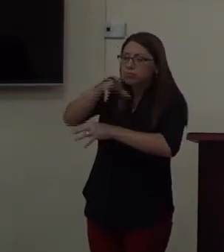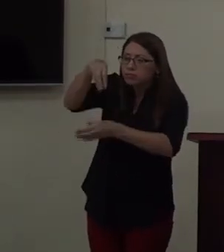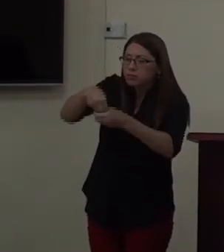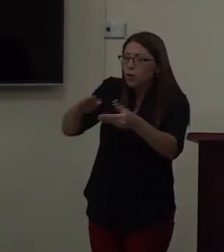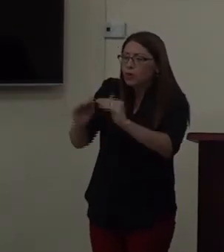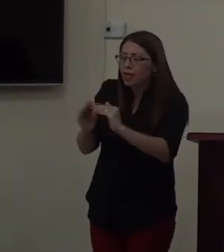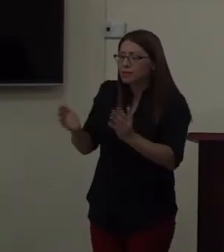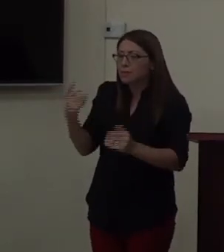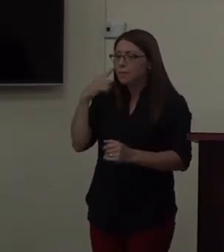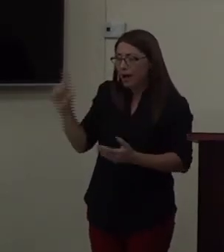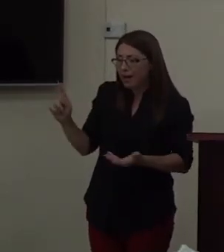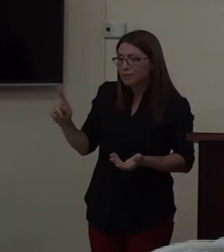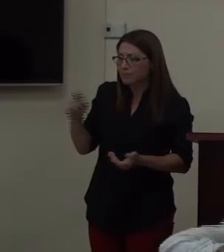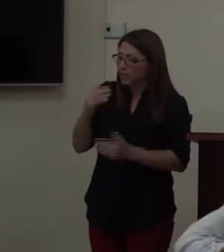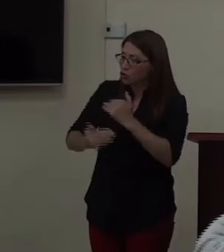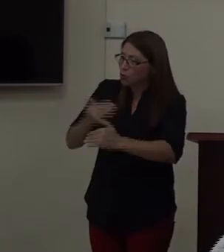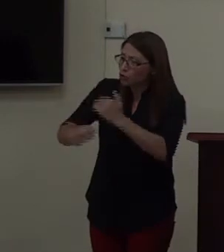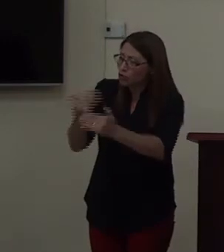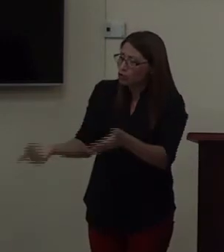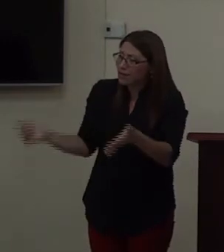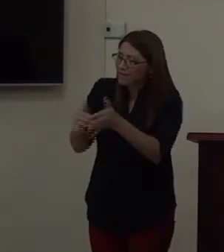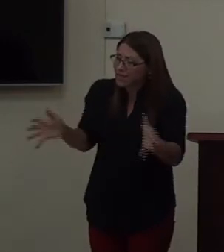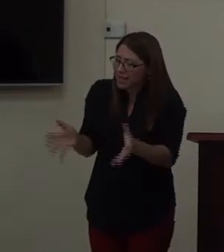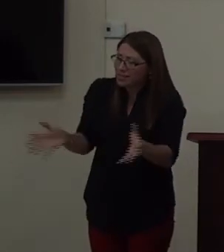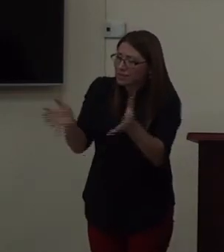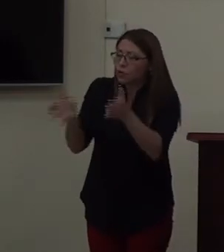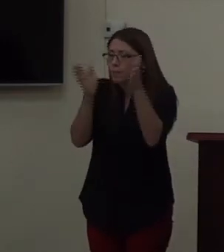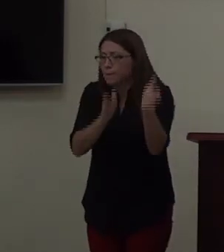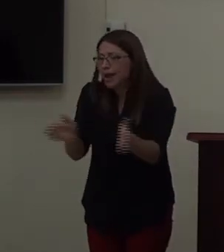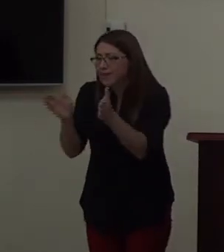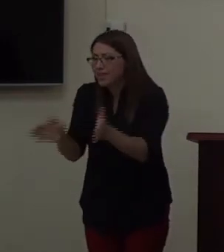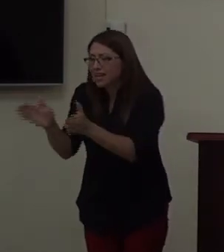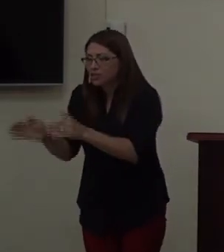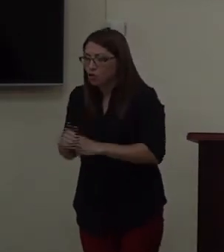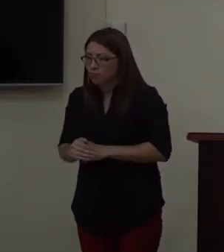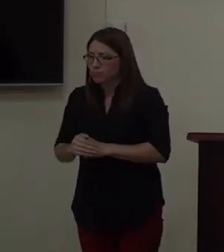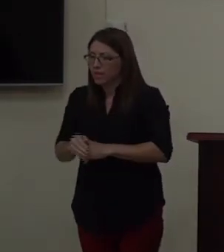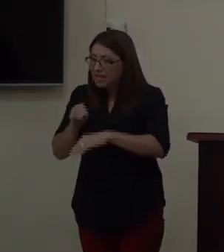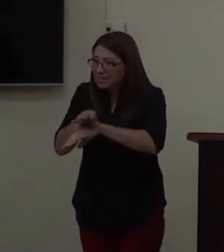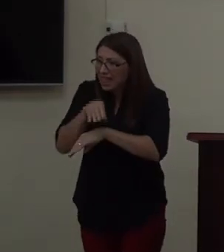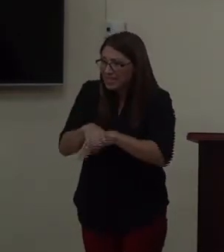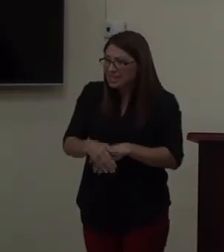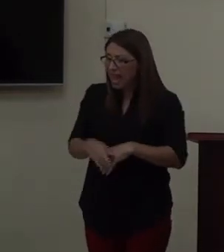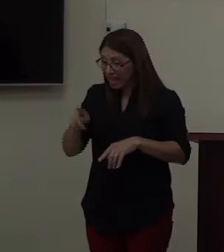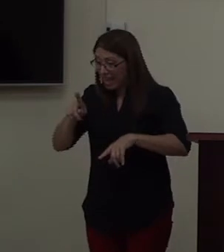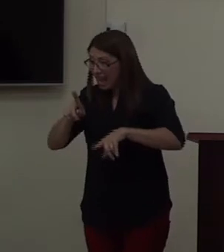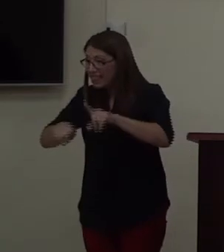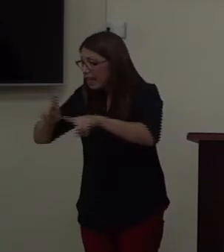para precisamente esos procesos de revitalización, planificación, ¿verdad? ¿Qué incidencia tiene esa